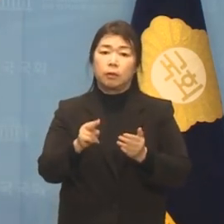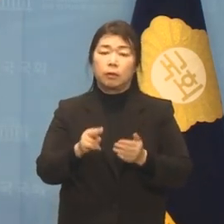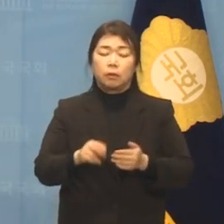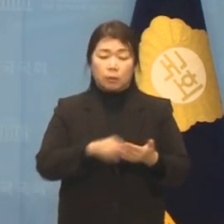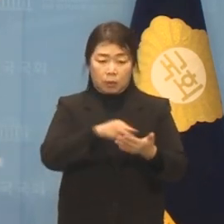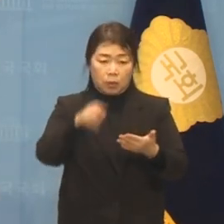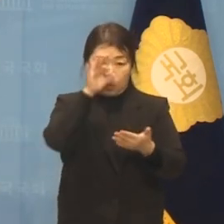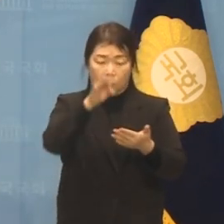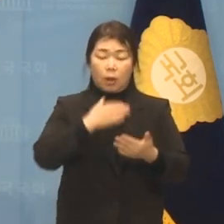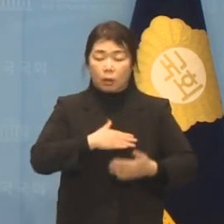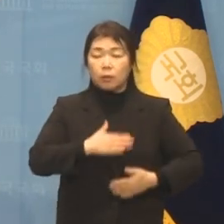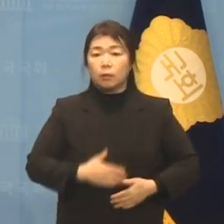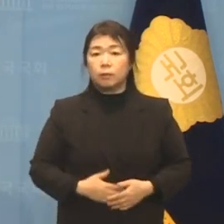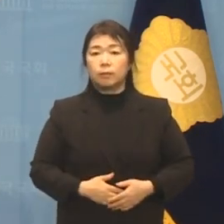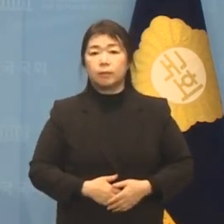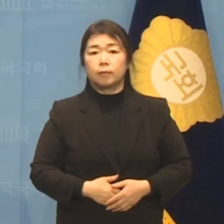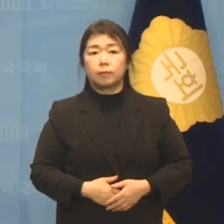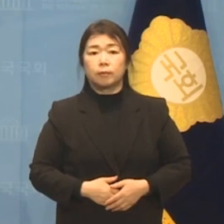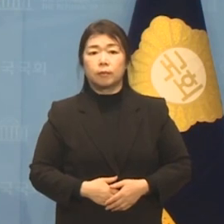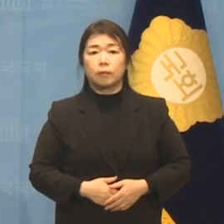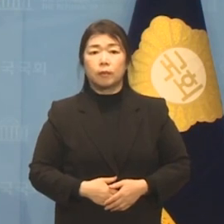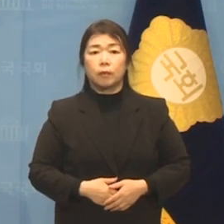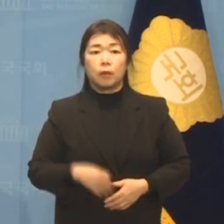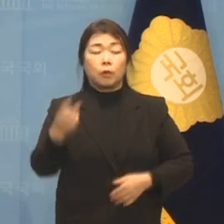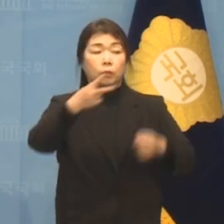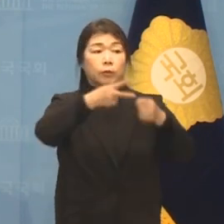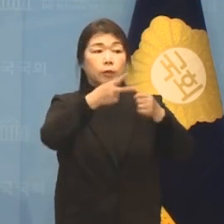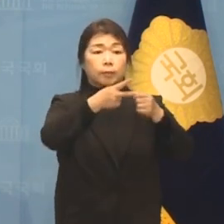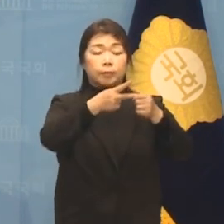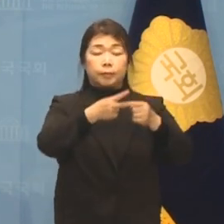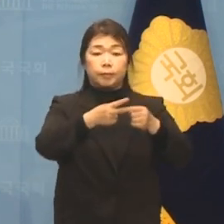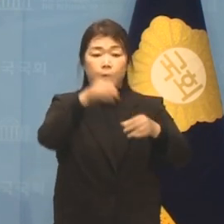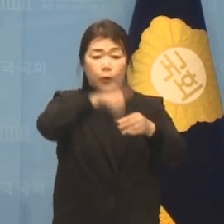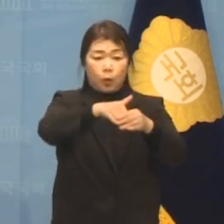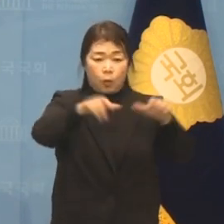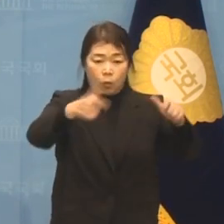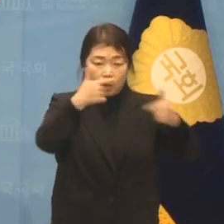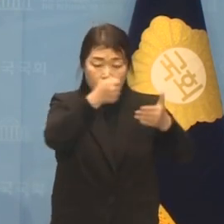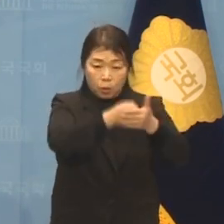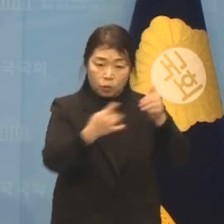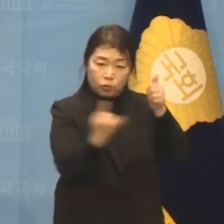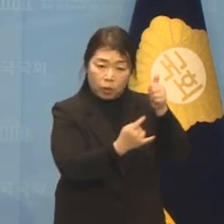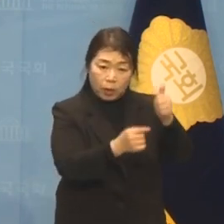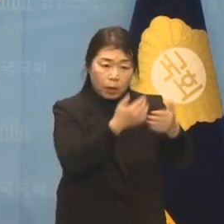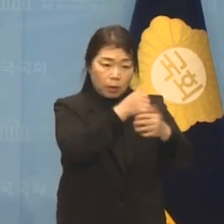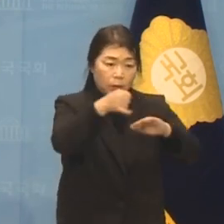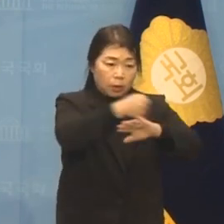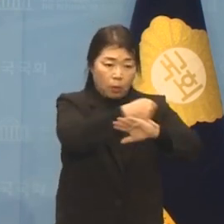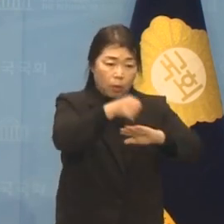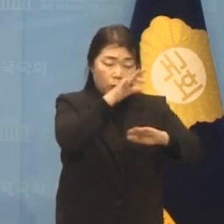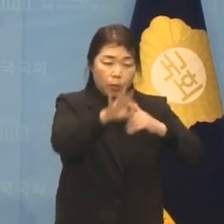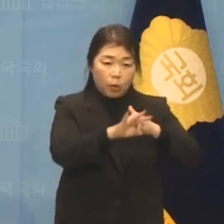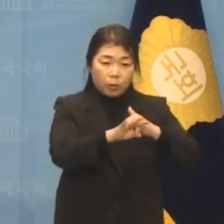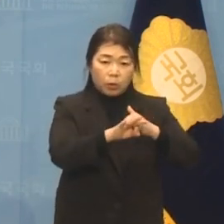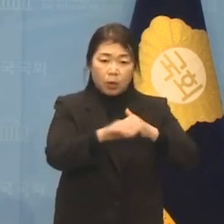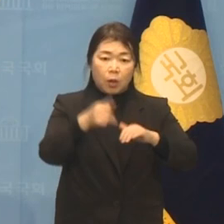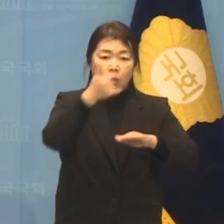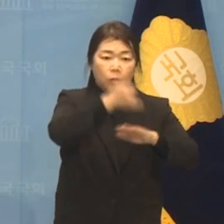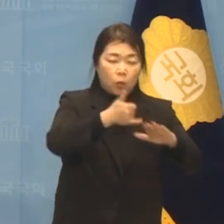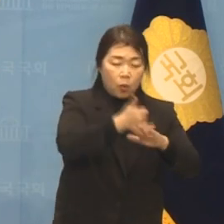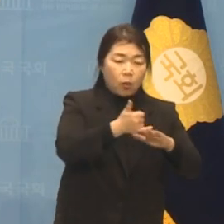누구나 알 수 있을 것입니다. 두 번째로는 선거구 획정위의 획정안은 농산어촌의 지역